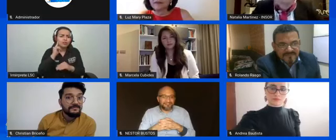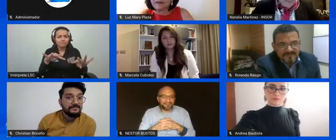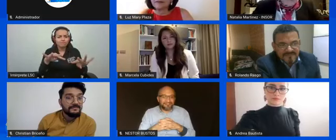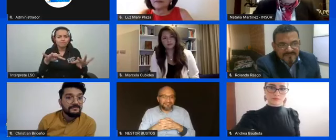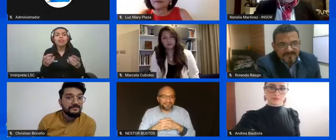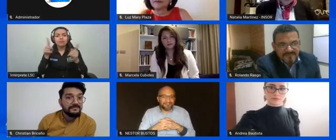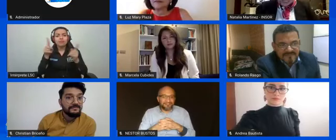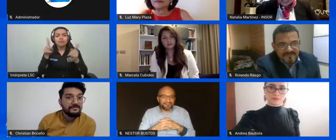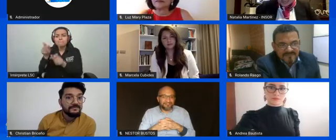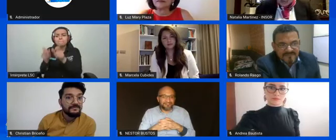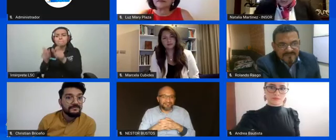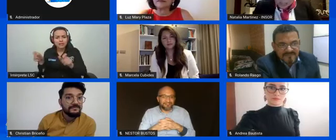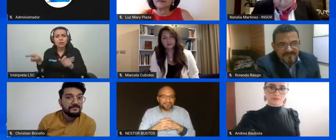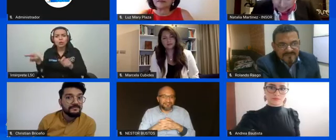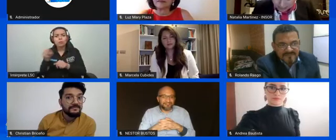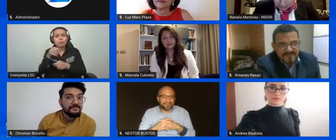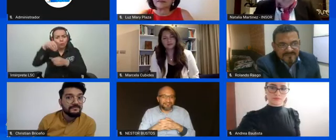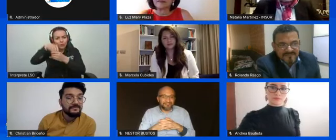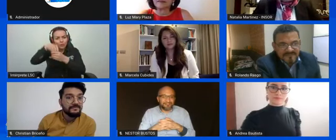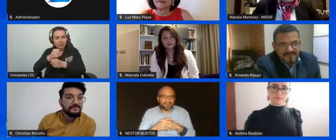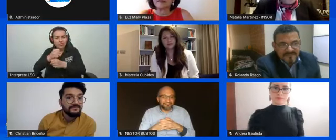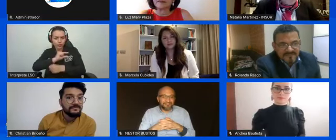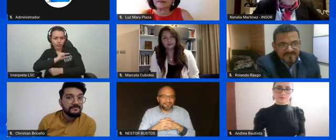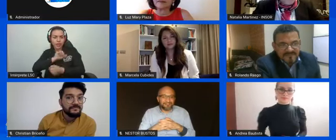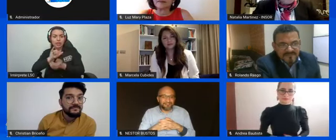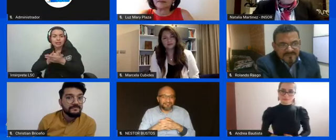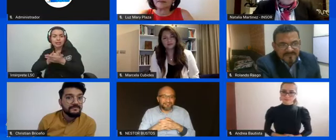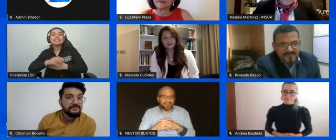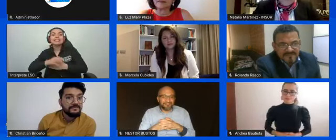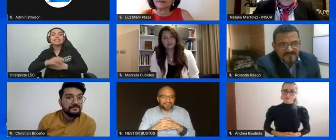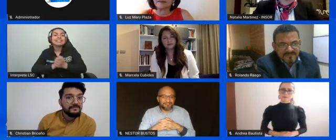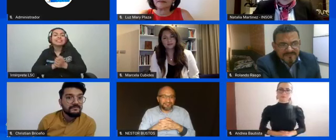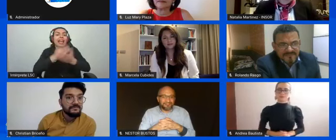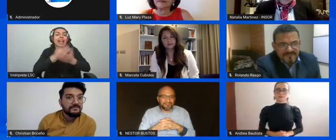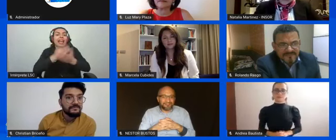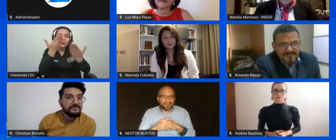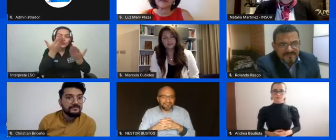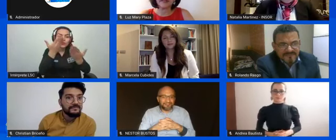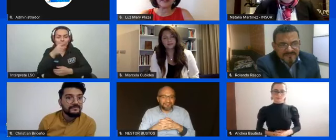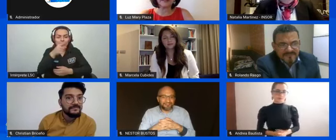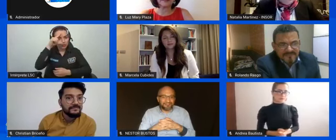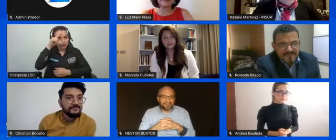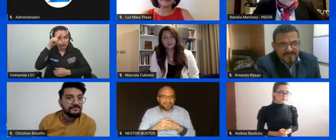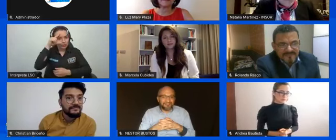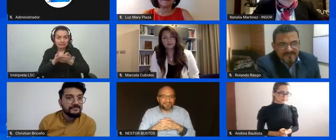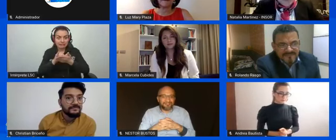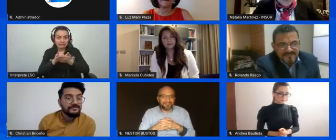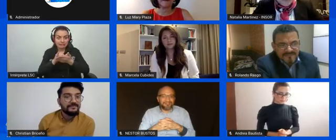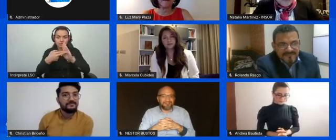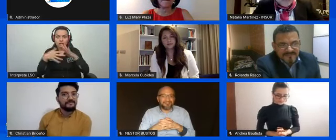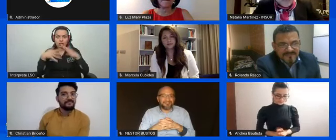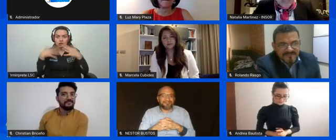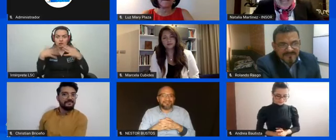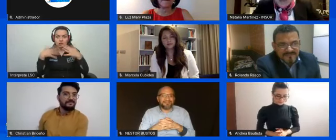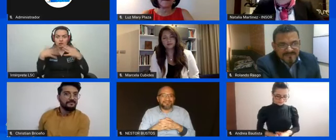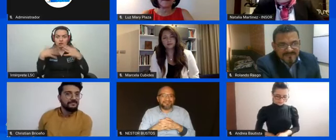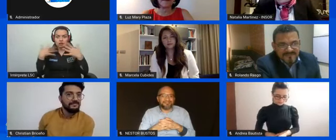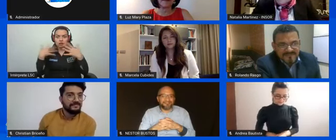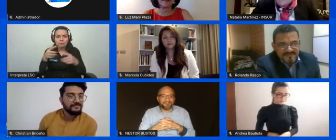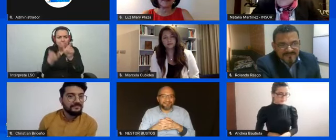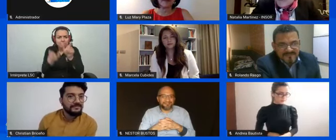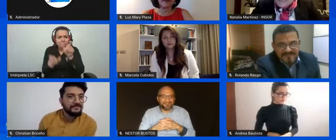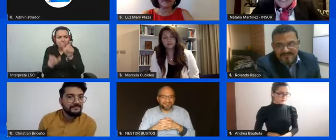Mari también. Entonces, pues estamos siendo vistos por muchísimas personas que se nos unen en esta celebración.